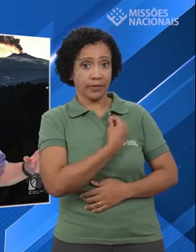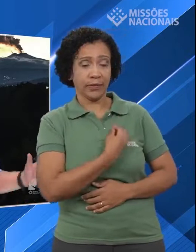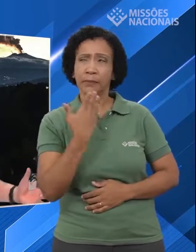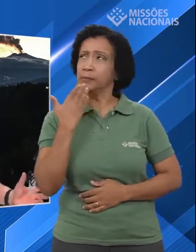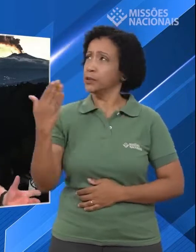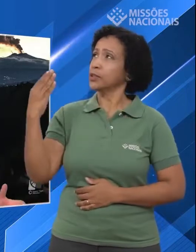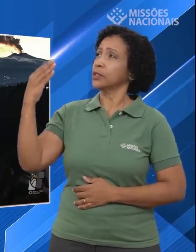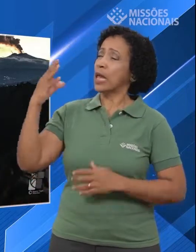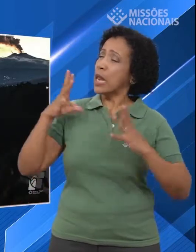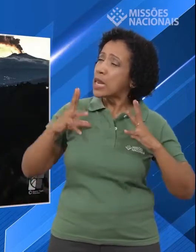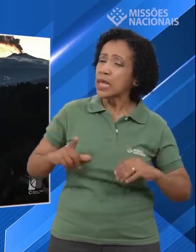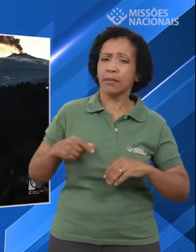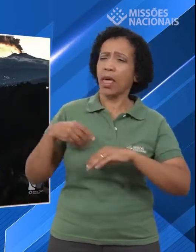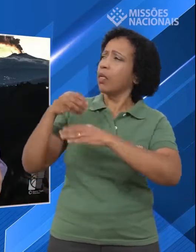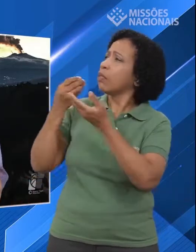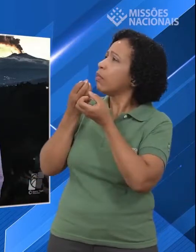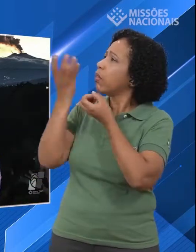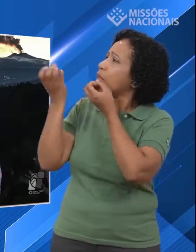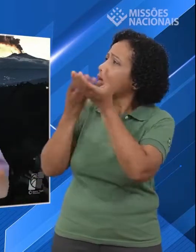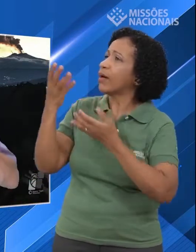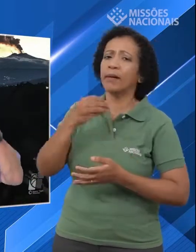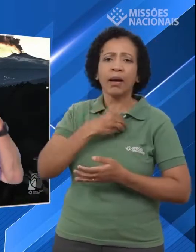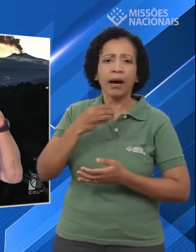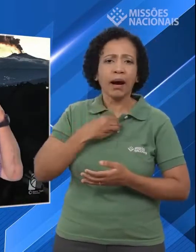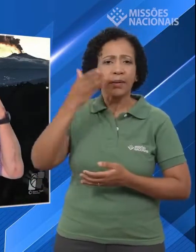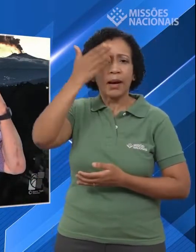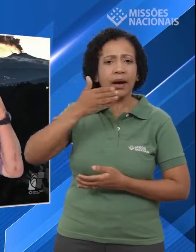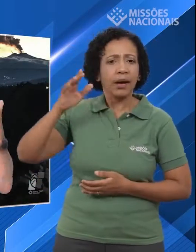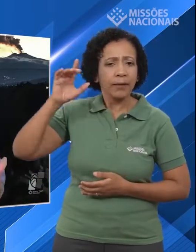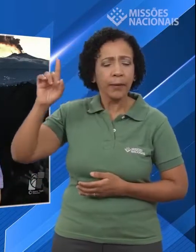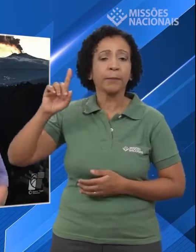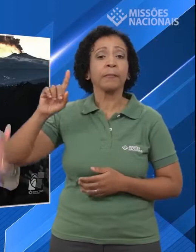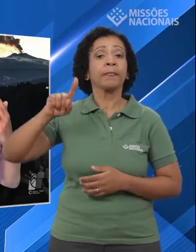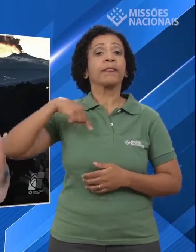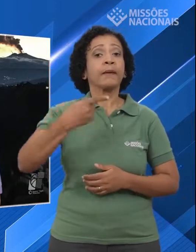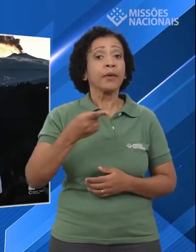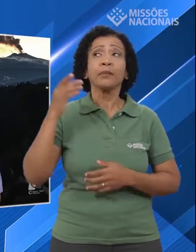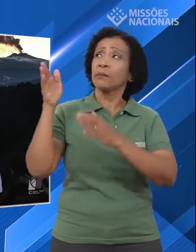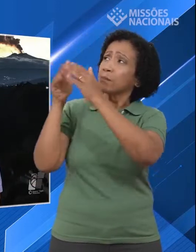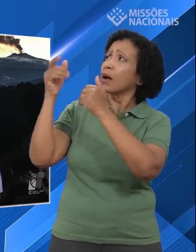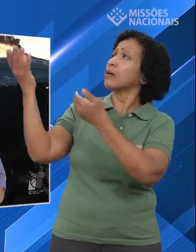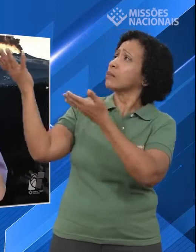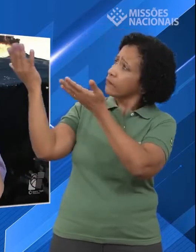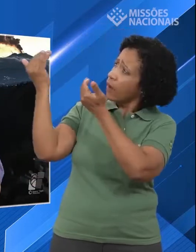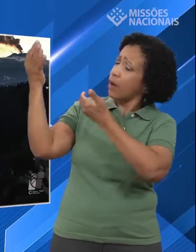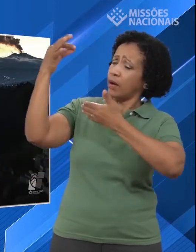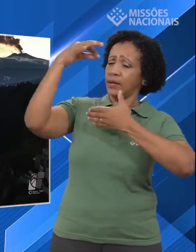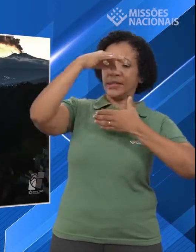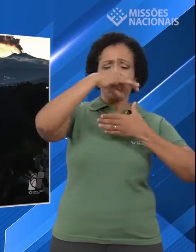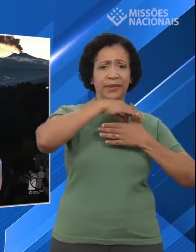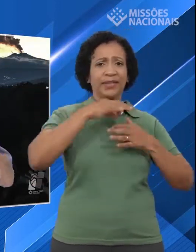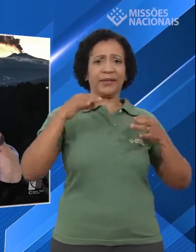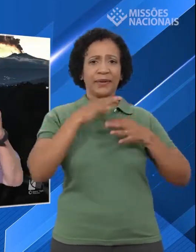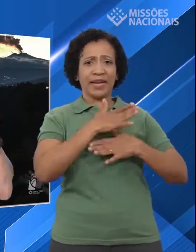pedir que ele nos encha com espírito dele que estejamos limpos e estejamos confessando nossos pecados diante dele